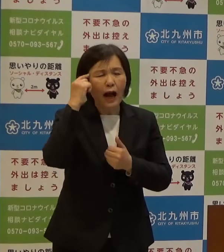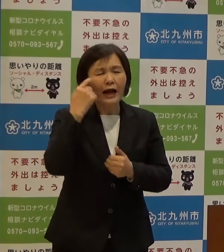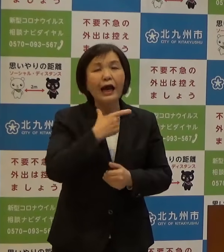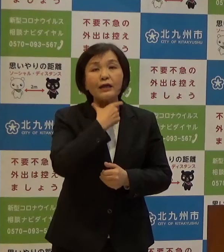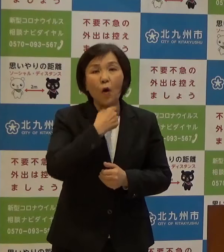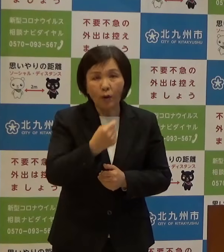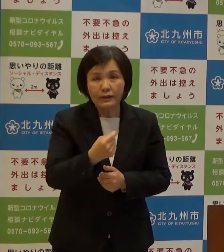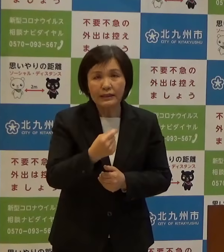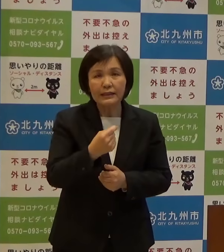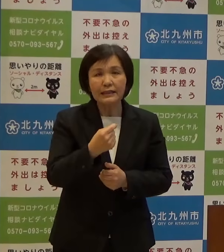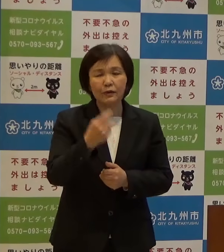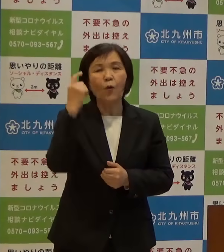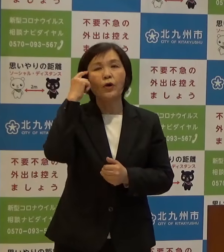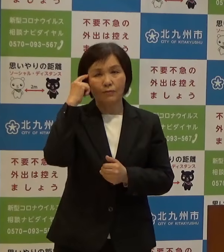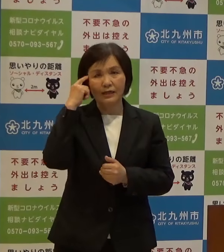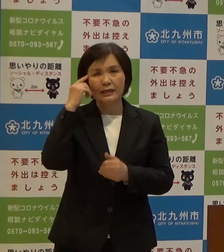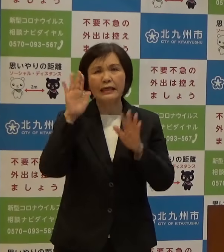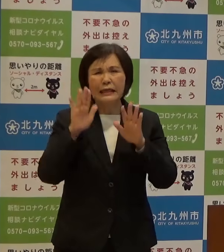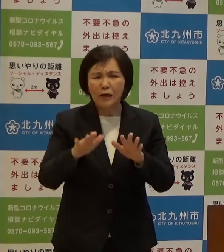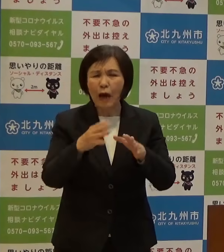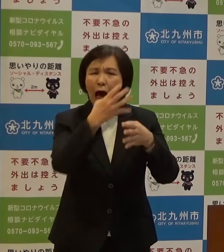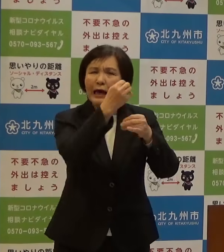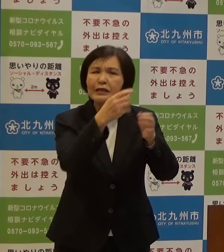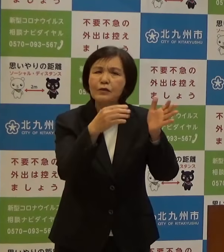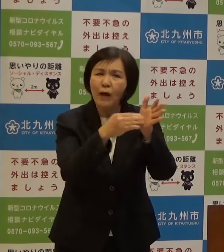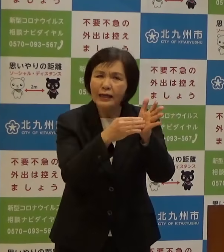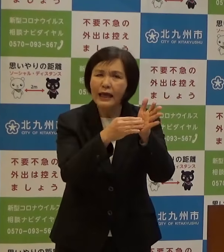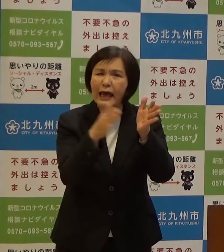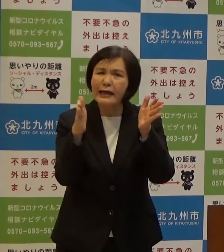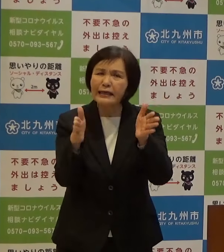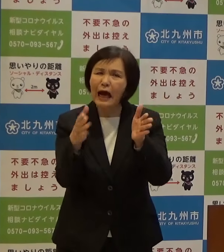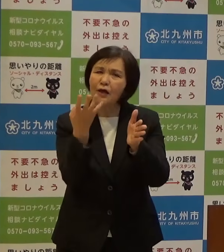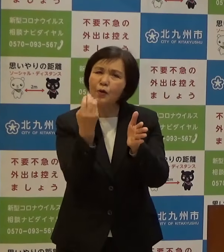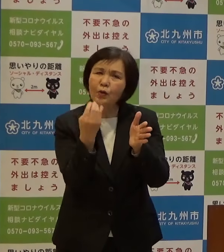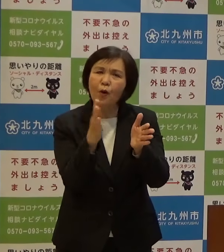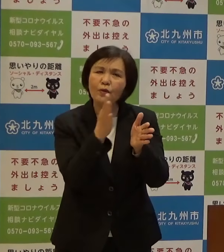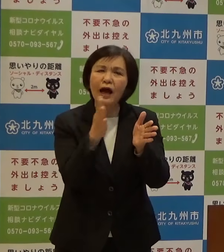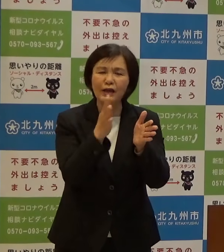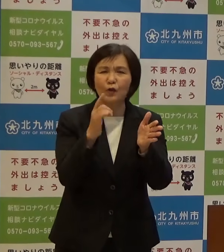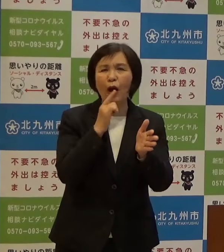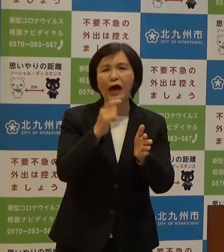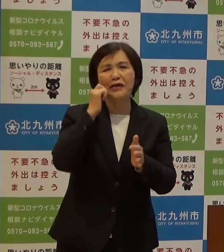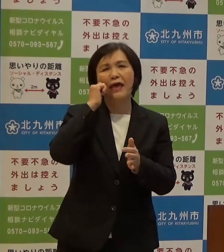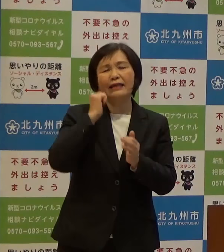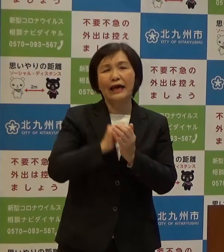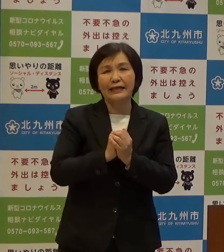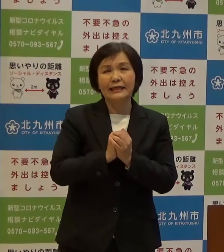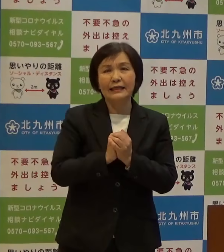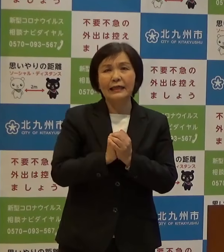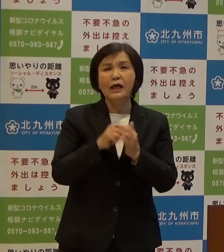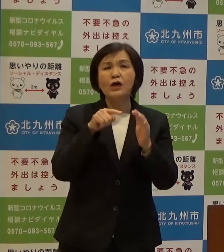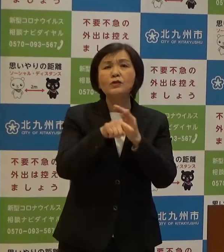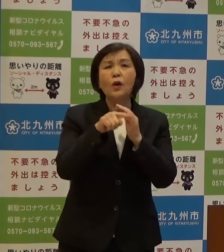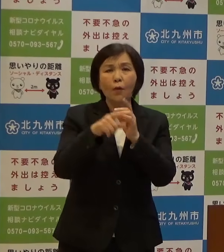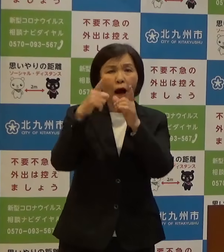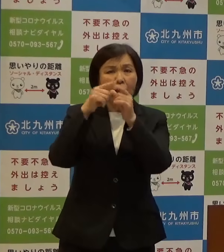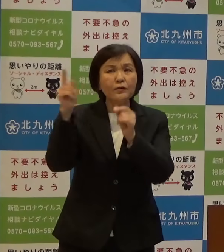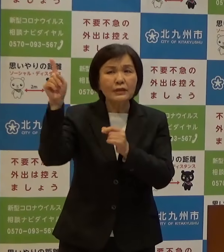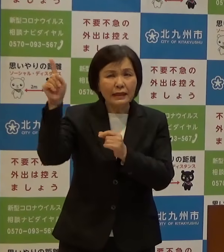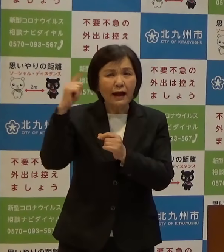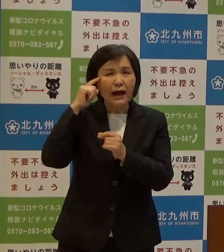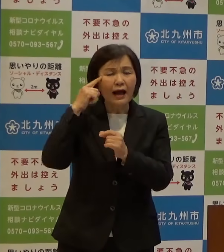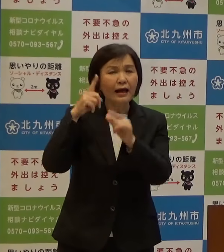がこれぐらいとか言える状況にも至っていないというのは、その国が今考えていることもあります